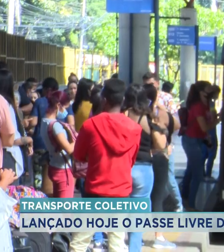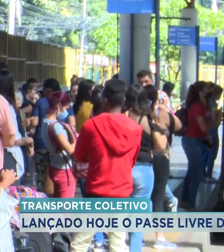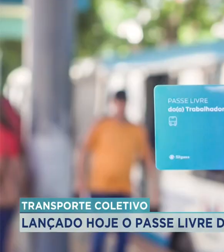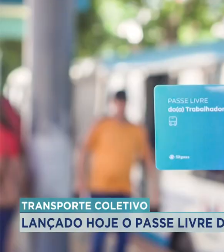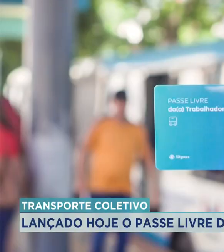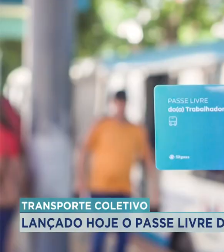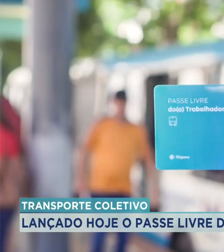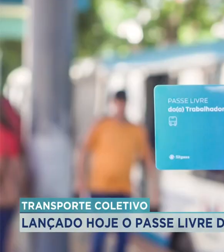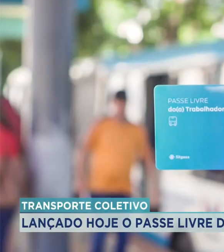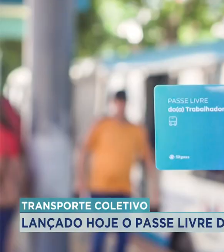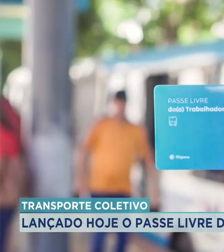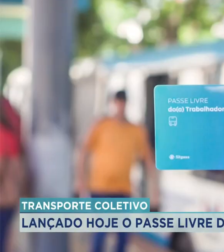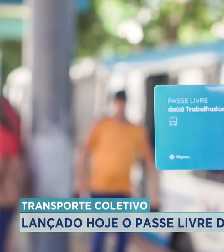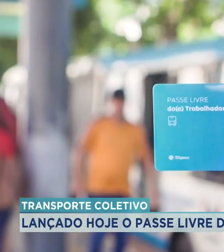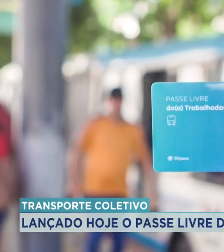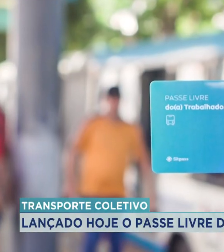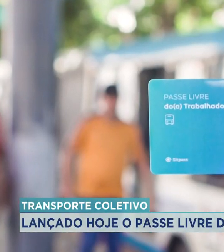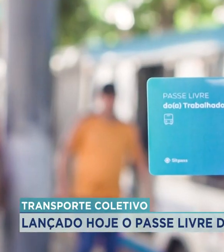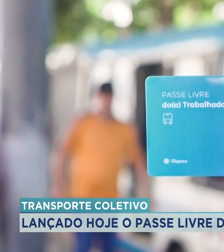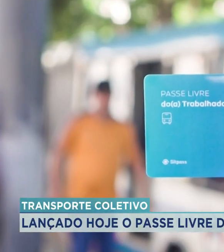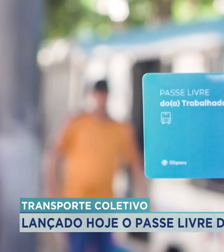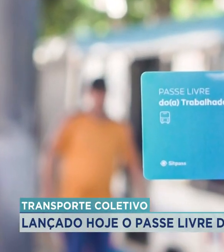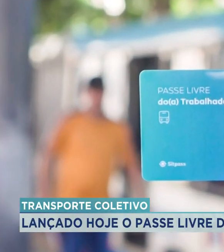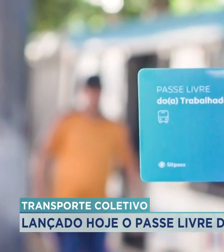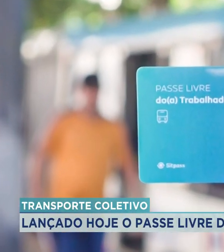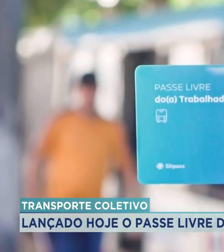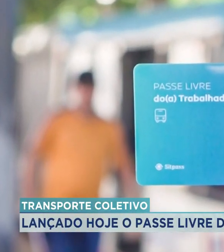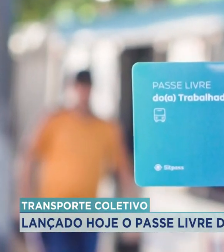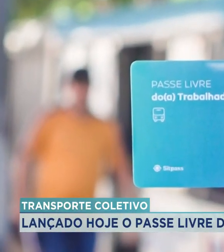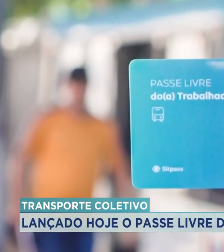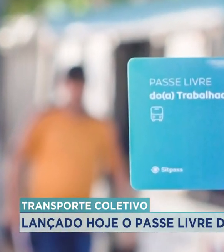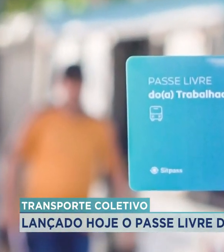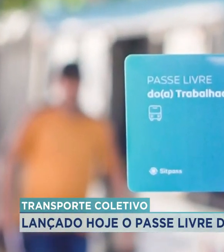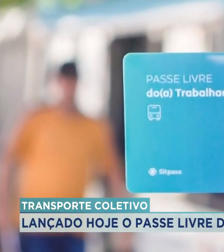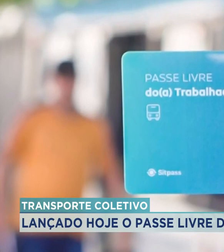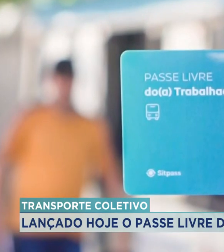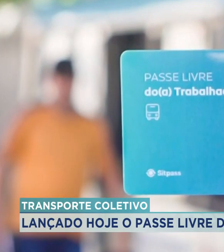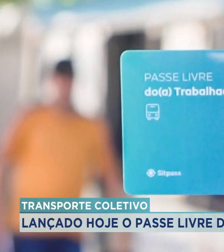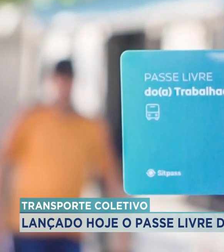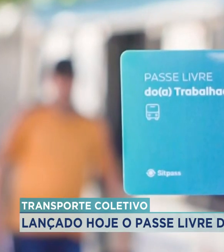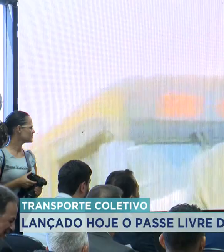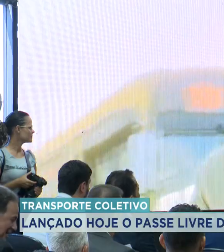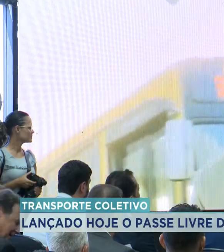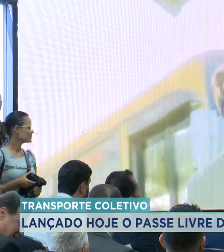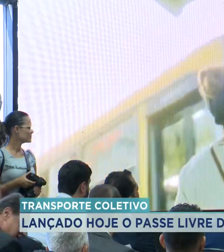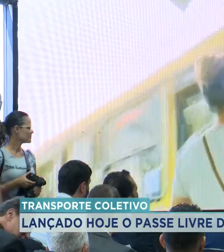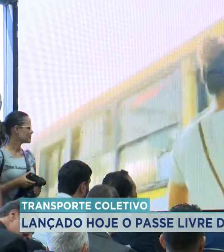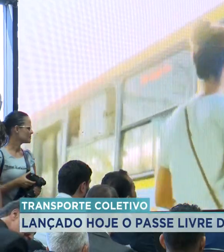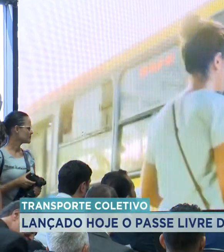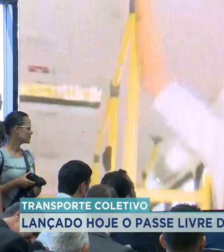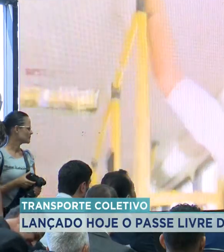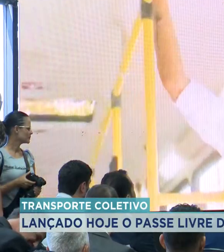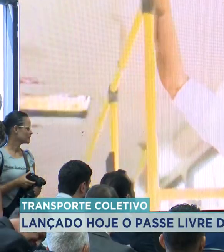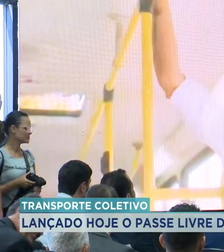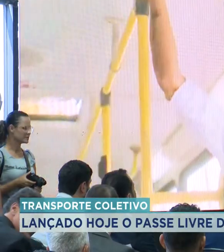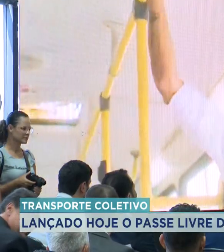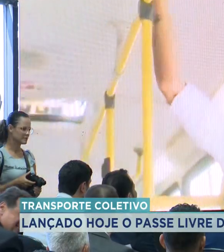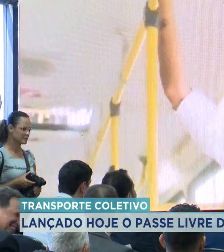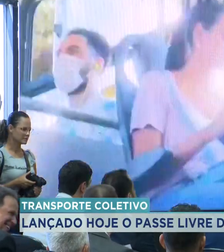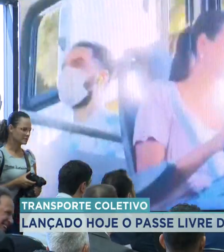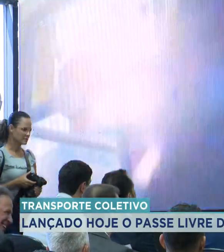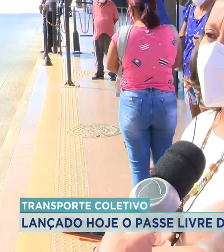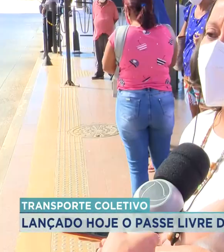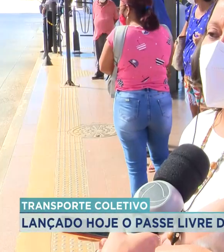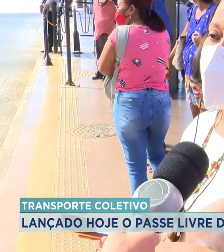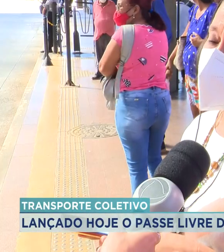por dia, mas com o novo modelo, que agora se chama Passe Livre do Trabalhador, ela poderá fazer até 8 viagens por dia, para